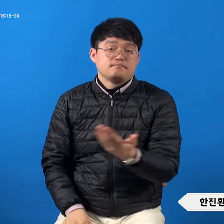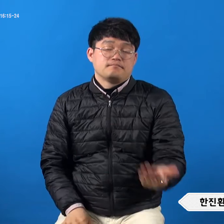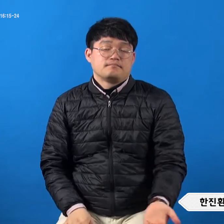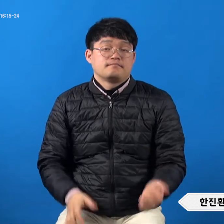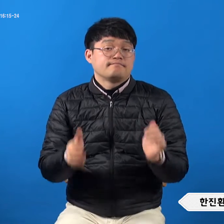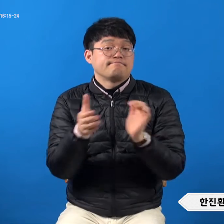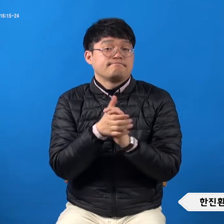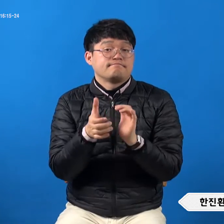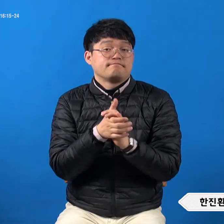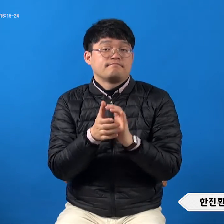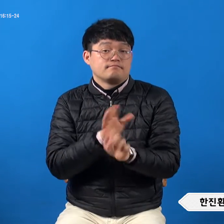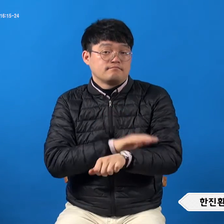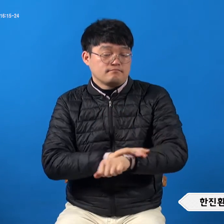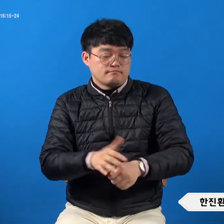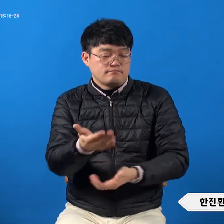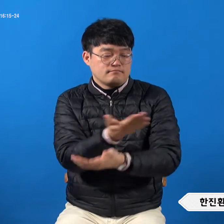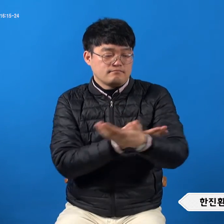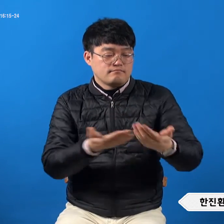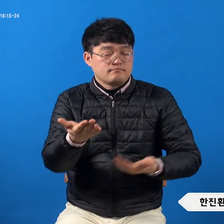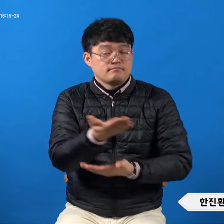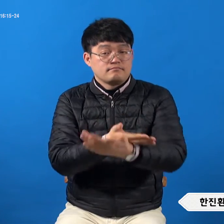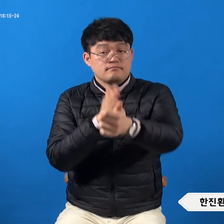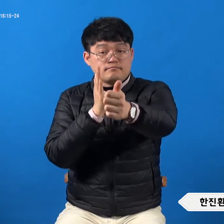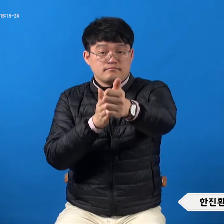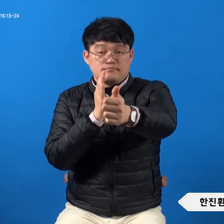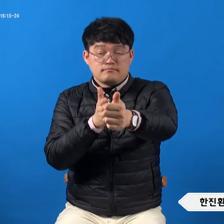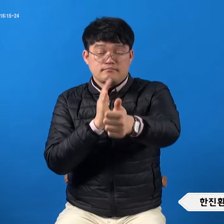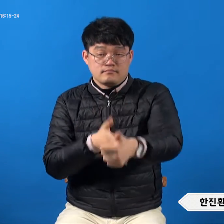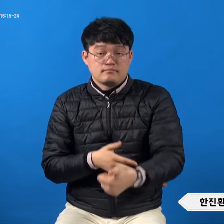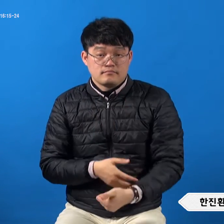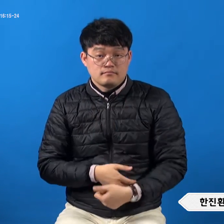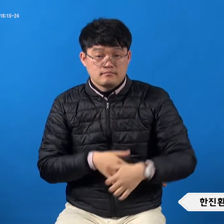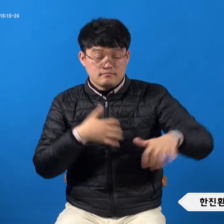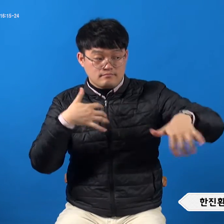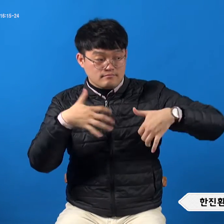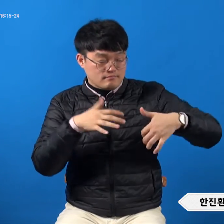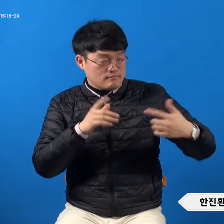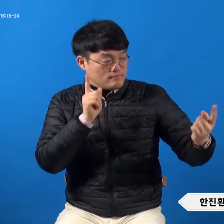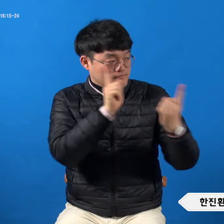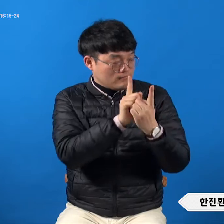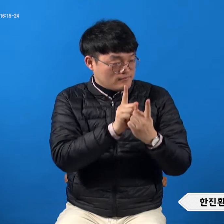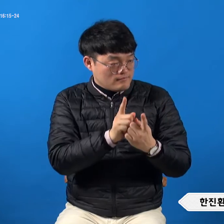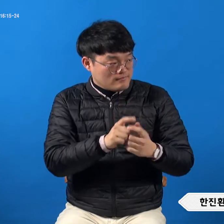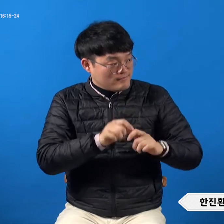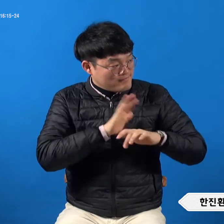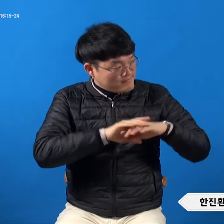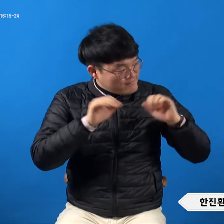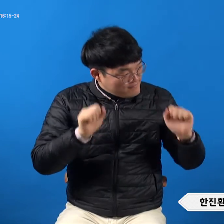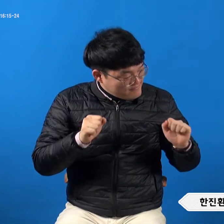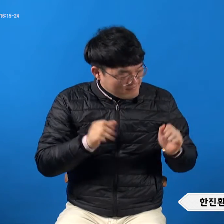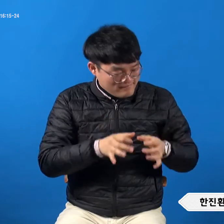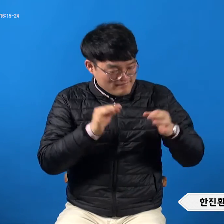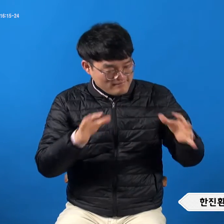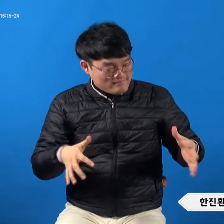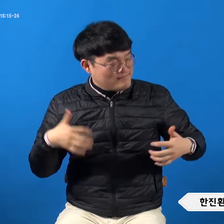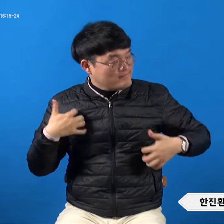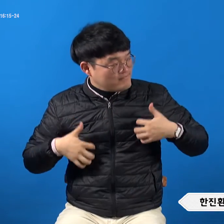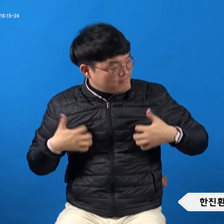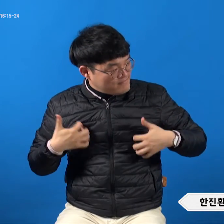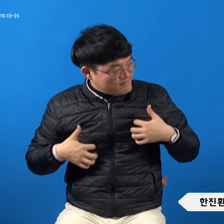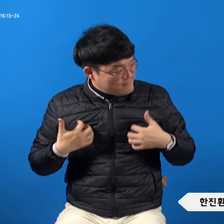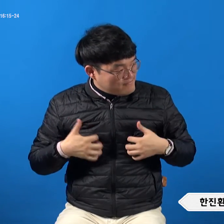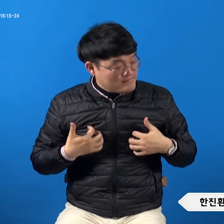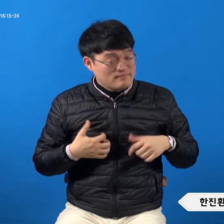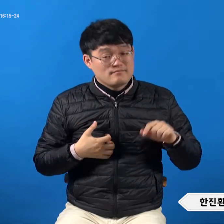여러분, 친구를 잘 사귀십시오. 길에서 마주쳐서 안녕하세요, 오래간만입니다, 반갑습니다,